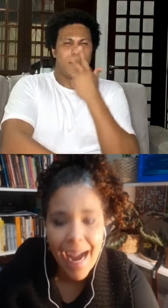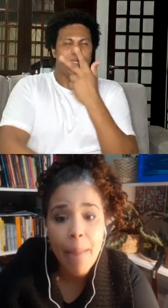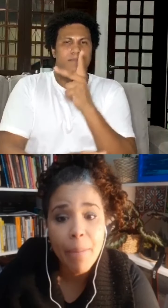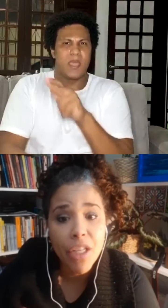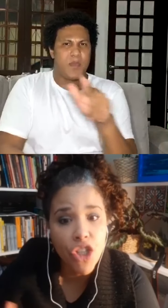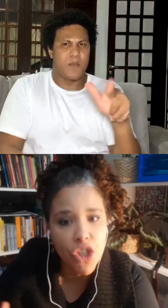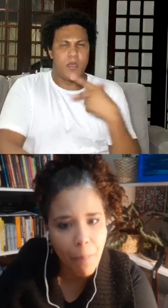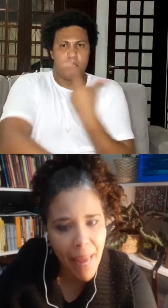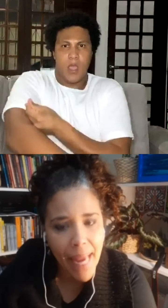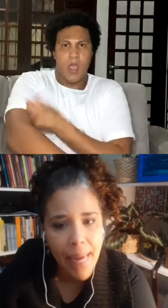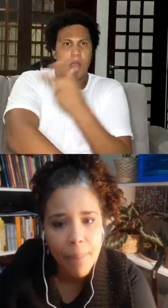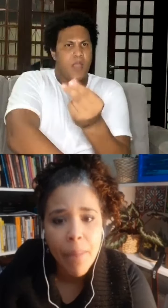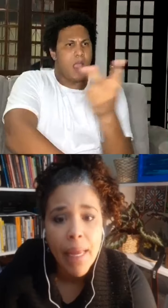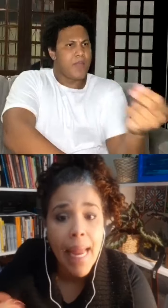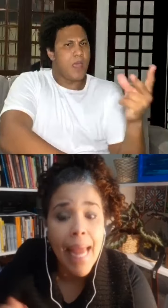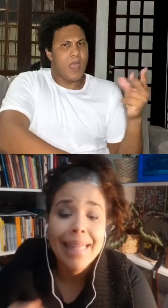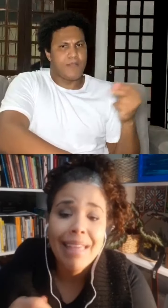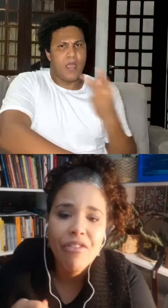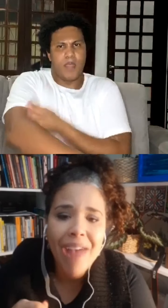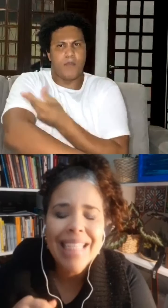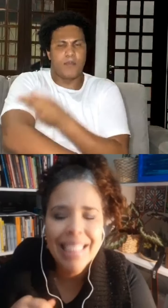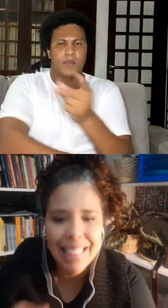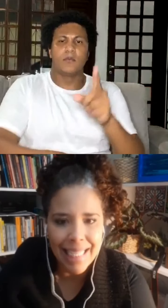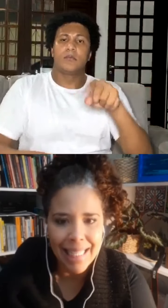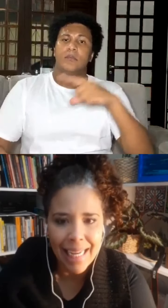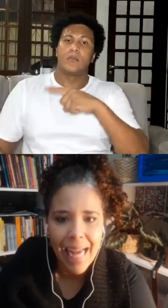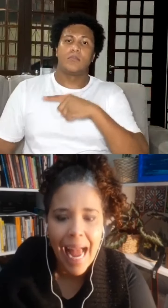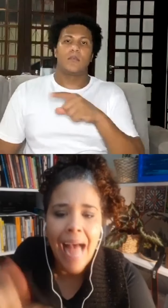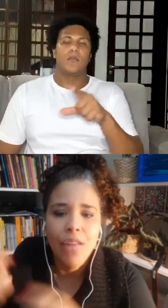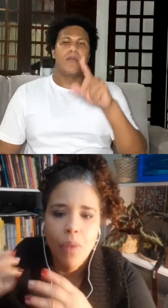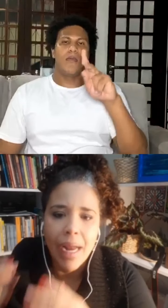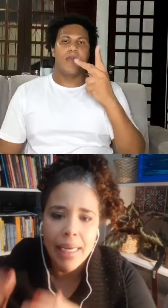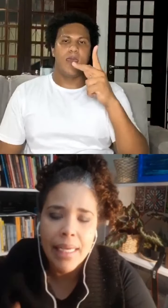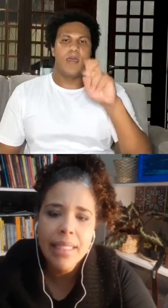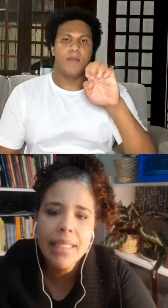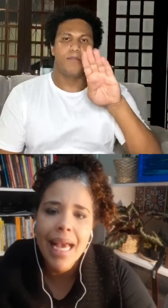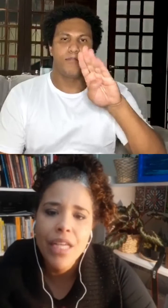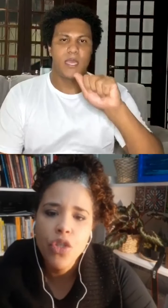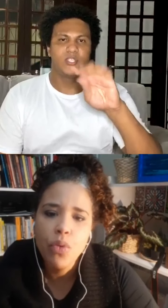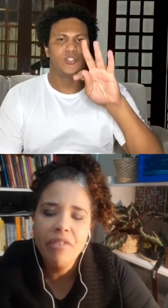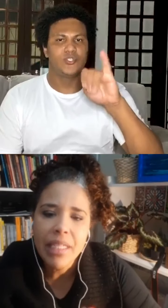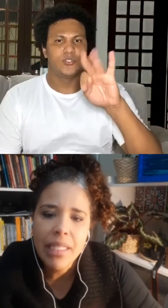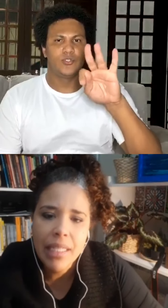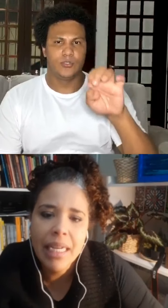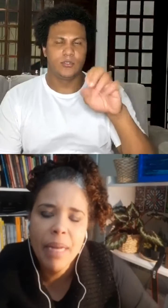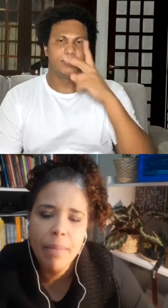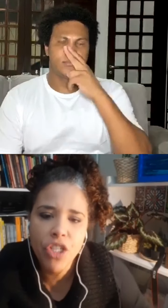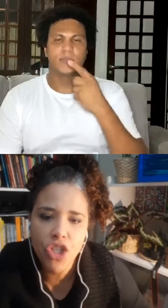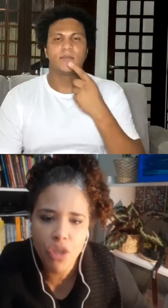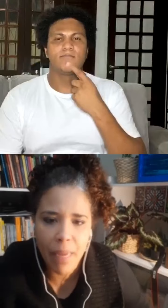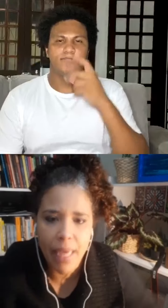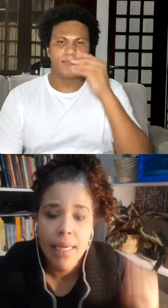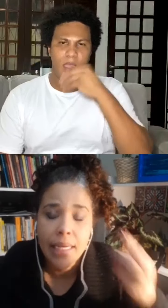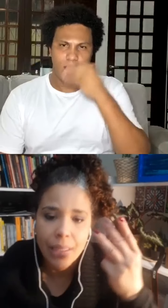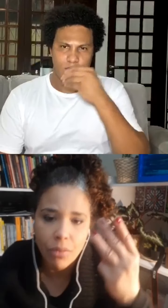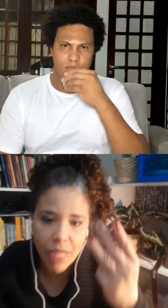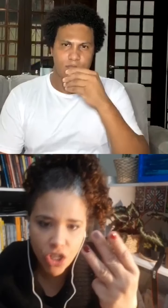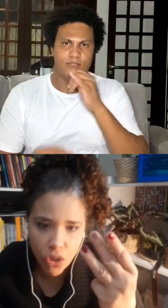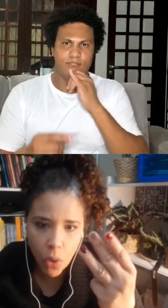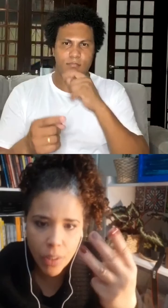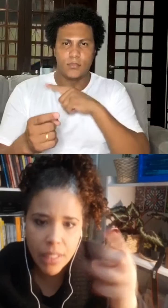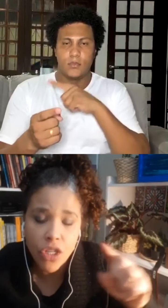A hepatite B, ela tem vacina. Atualize a sua vacina para hepatite B. São